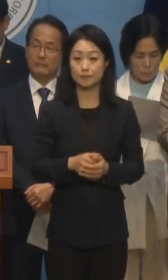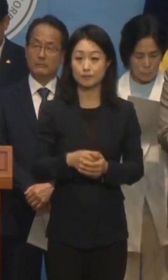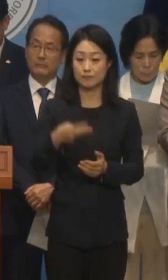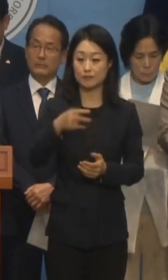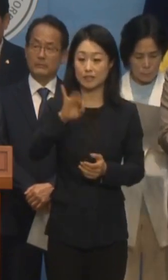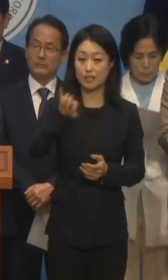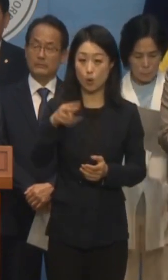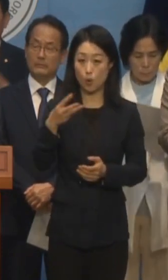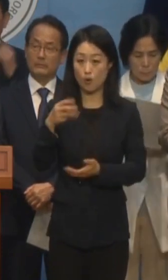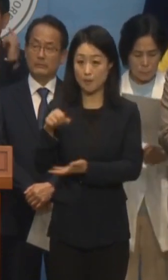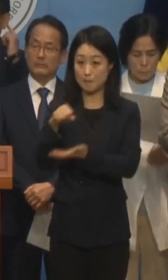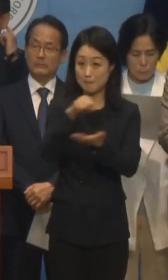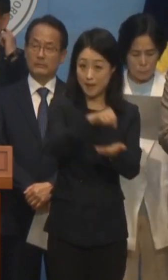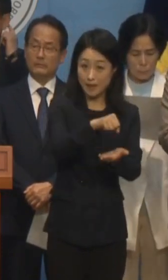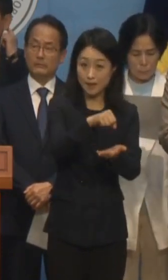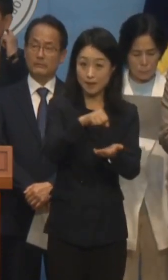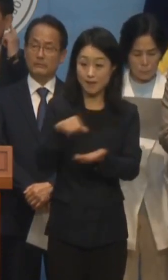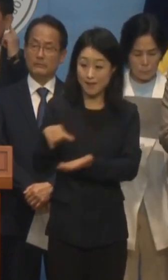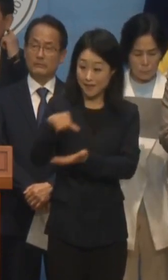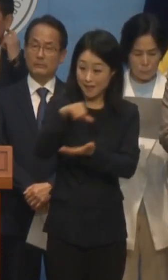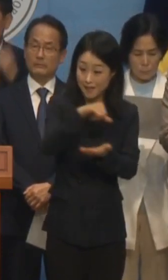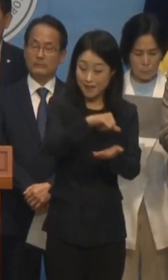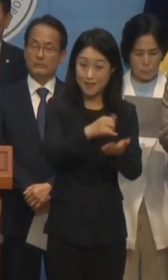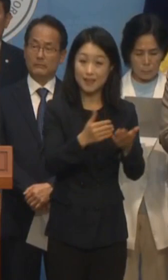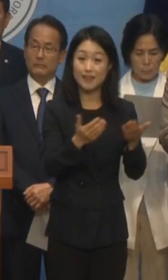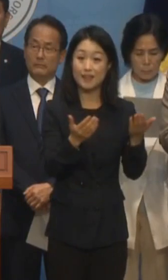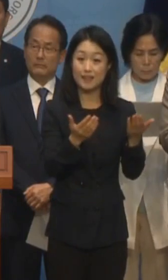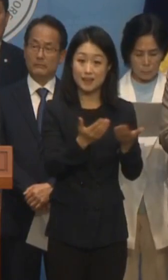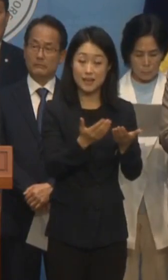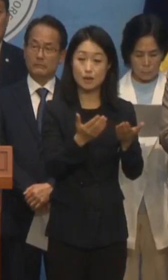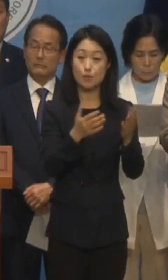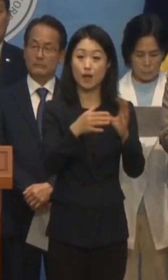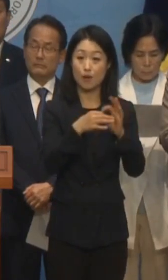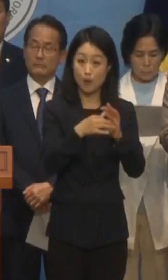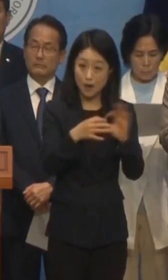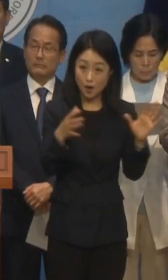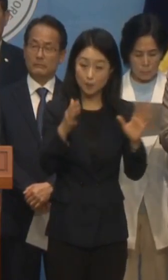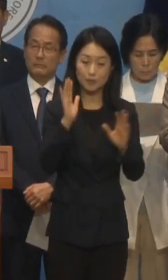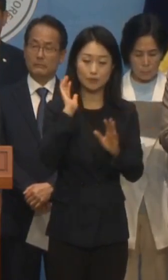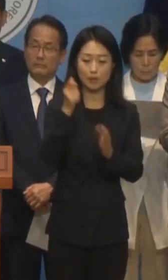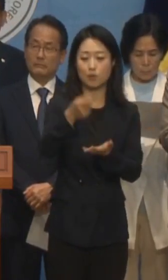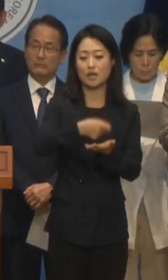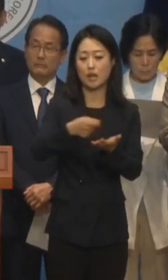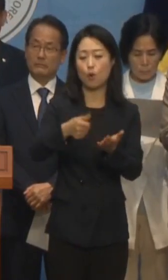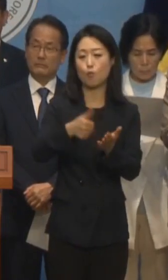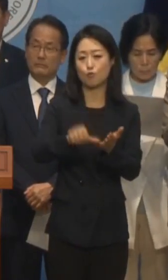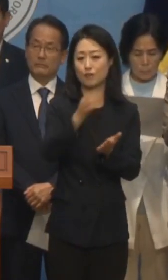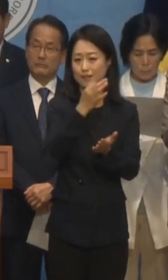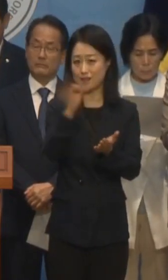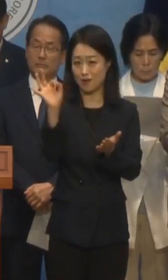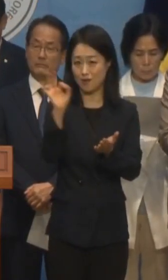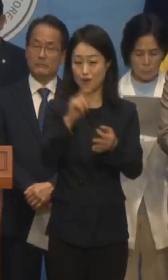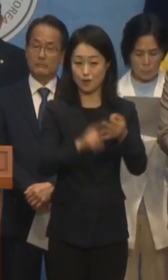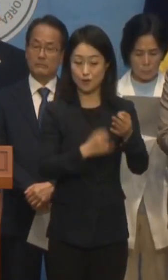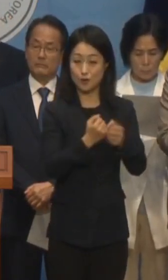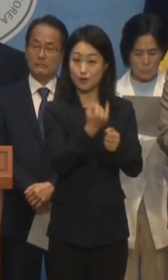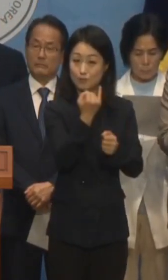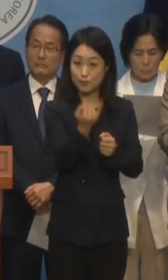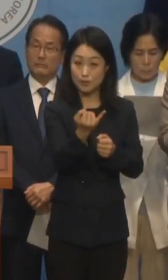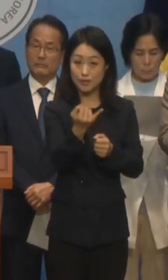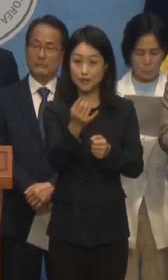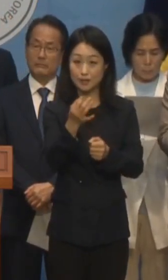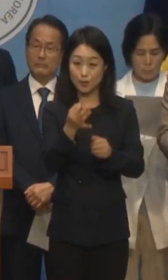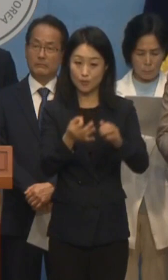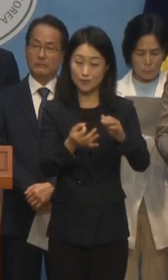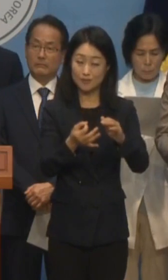디올백을 직무와 무관한 대통령 기록물이라고 노골적으로 인정해주면서 김건희 여사의 금품 수수를